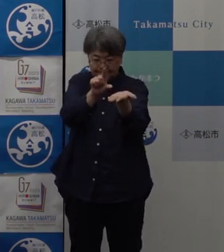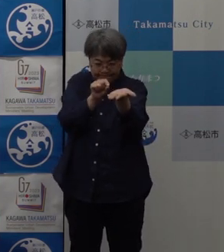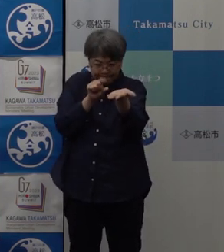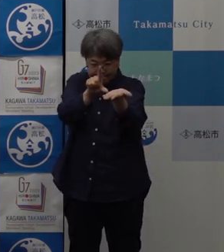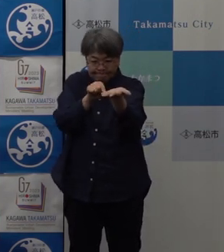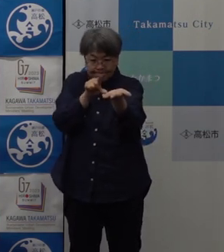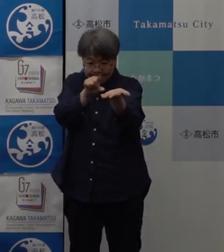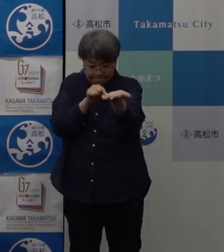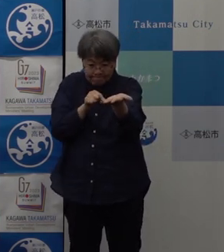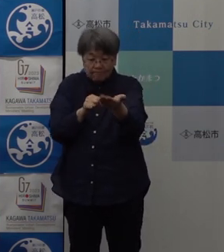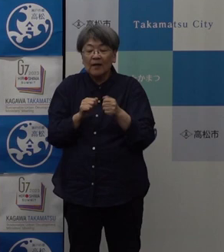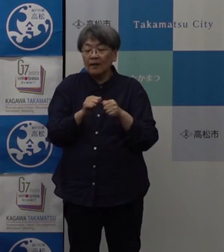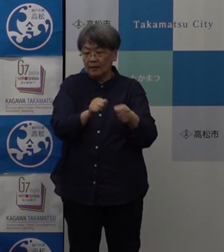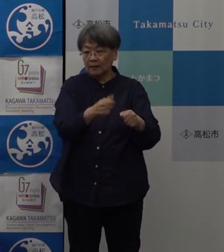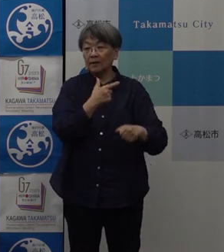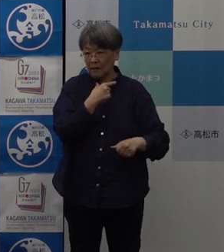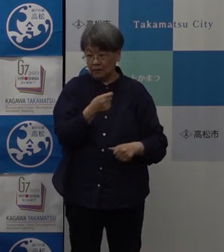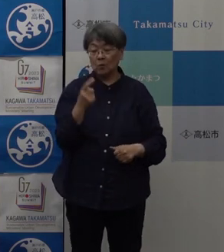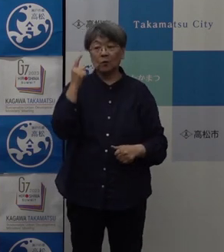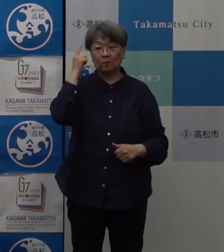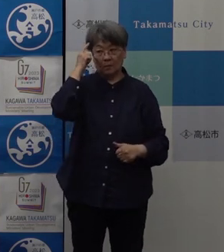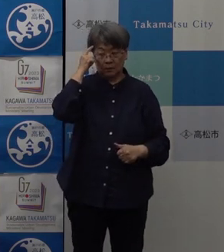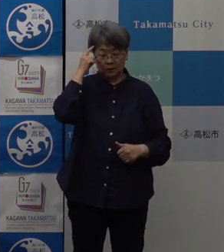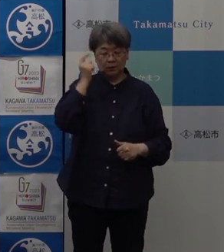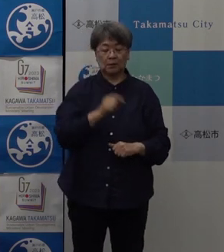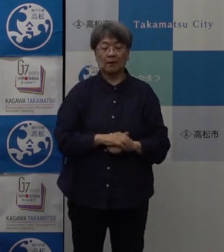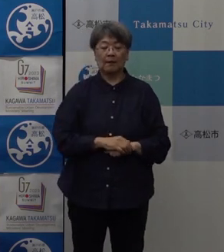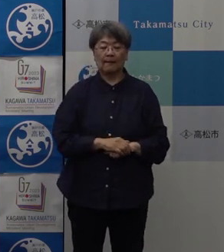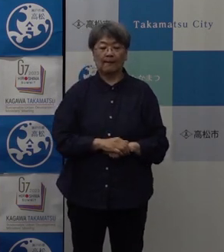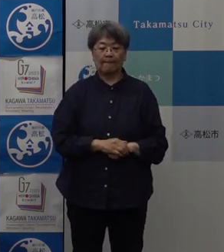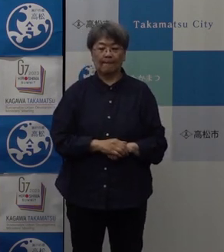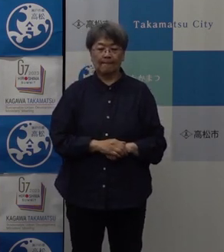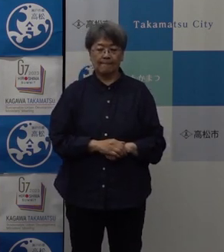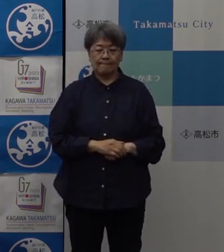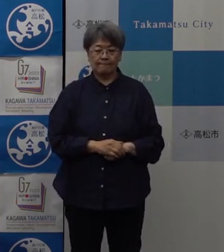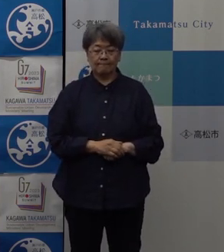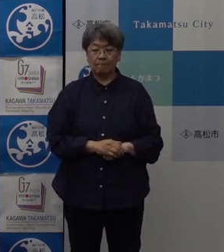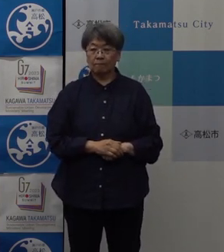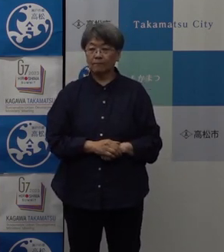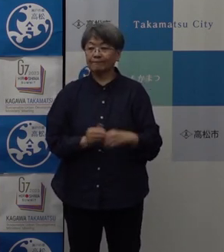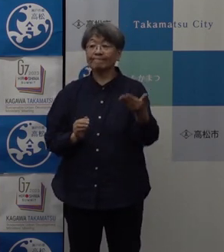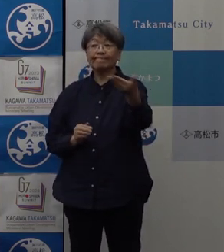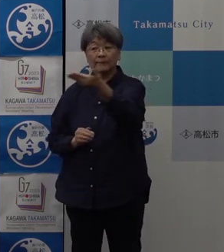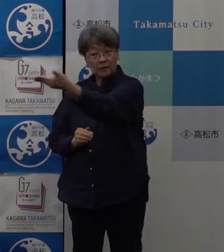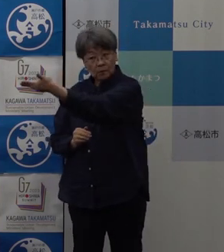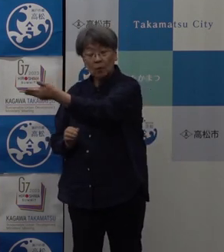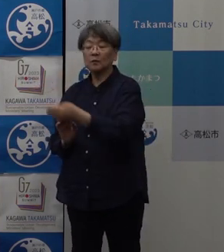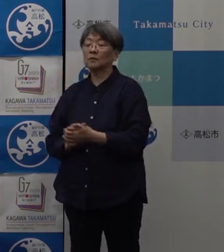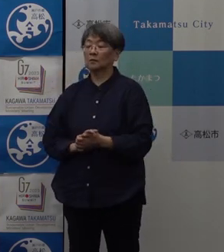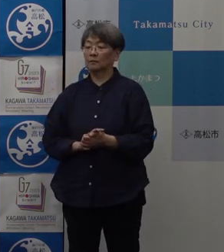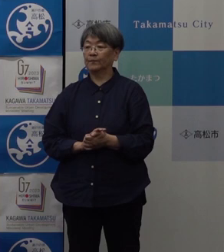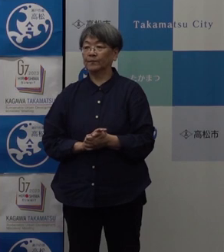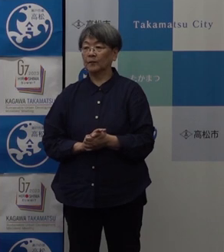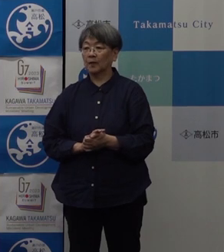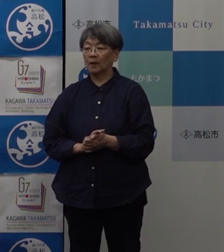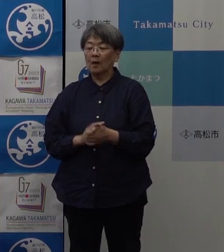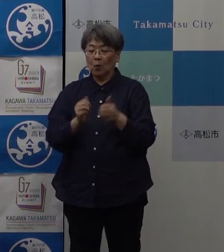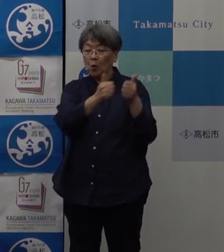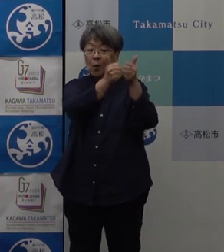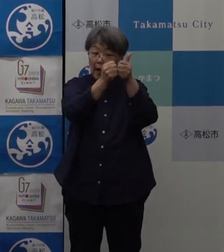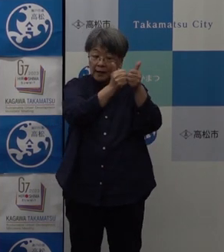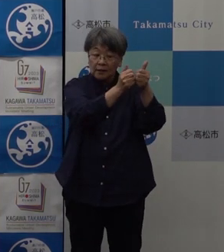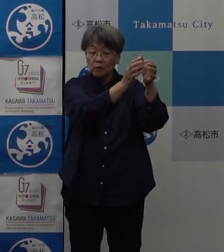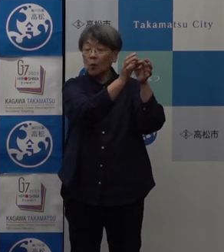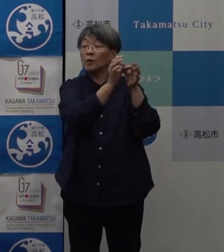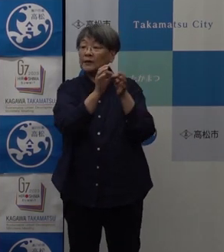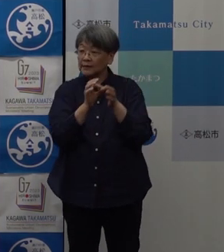対応してまいりたいというふうに思っているところでございます。 この会合を通してですね、まあ、